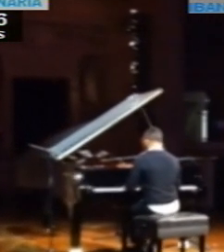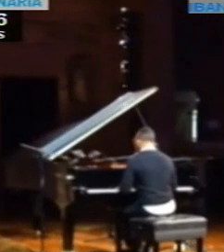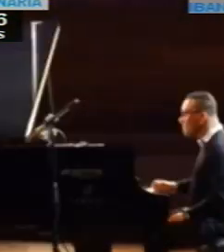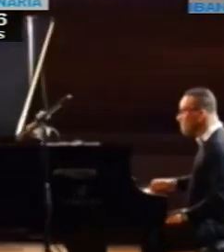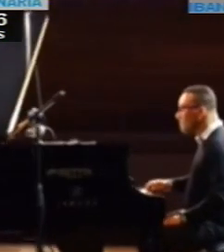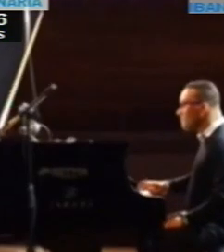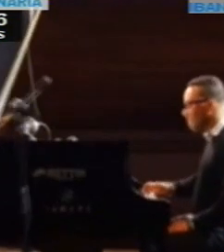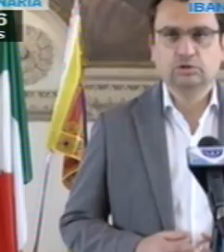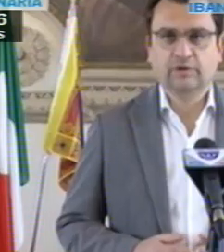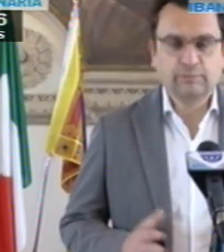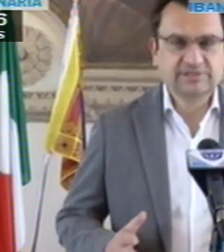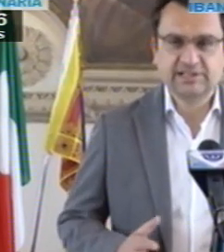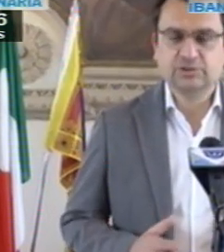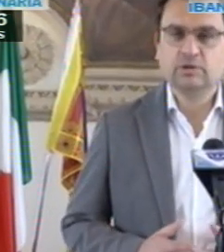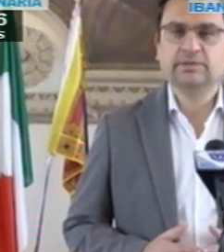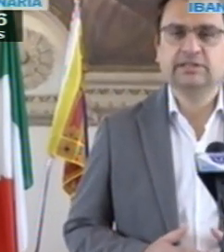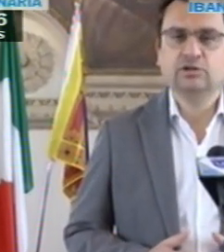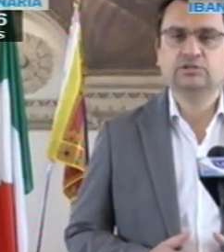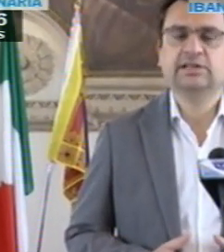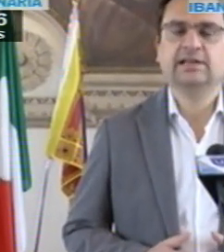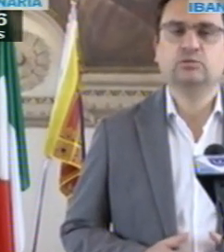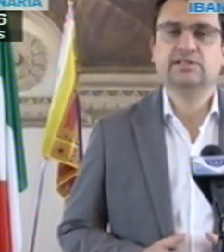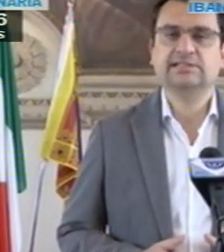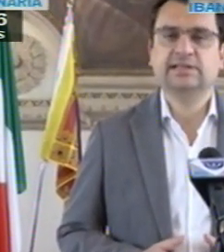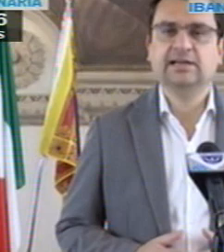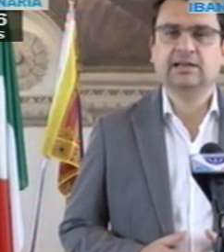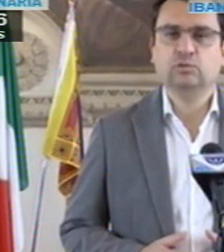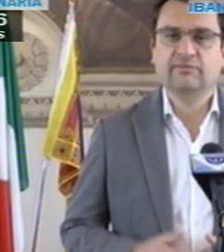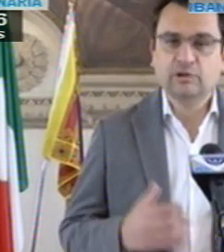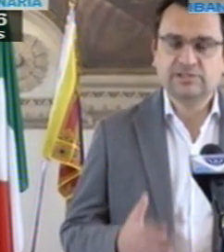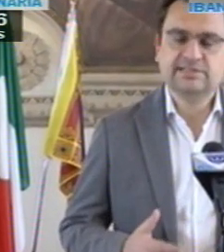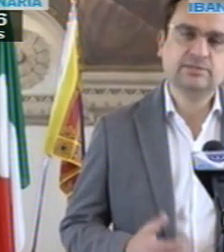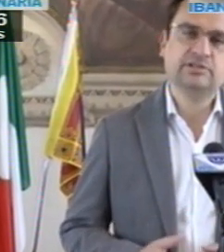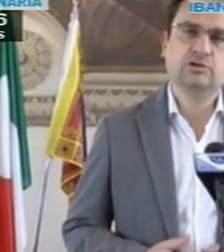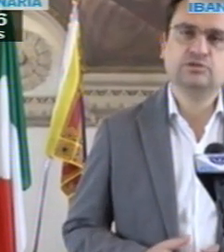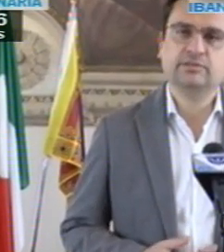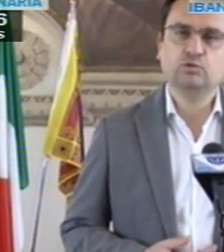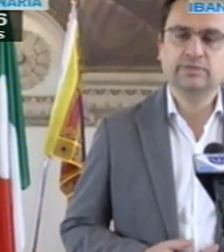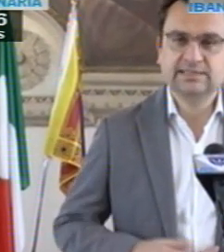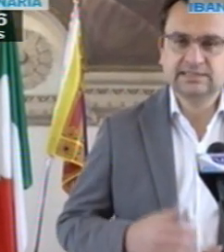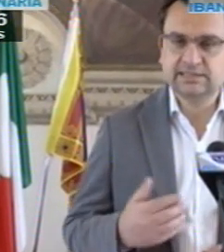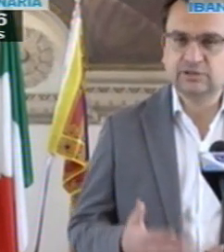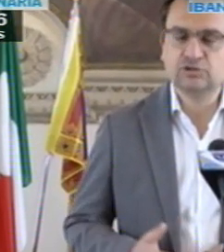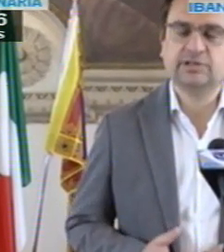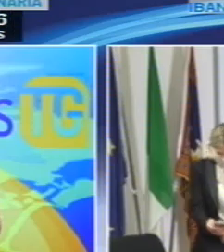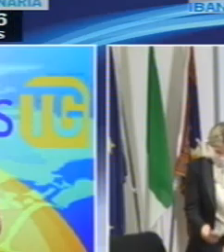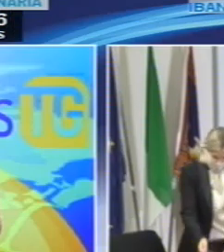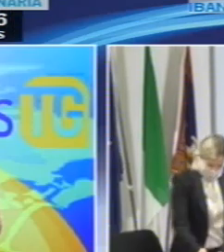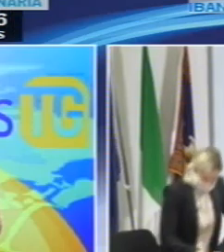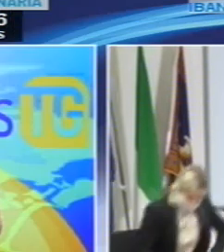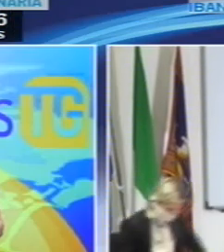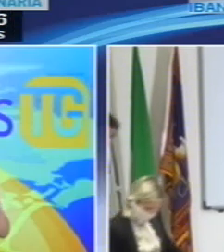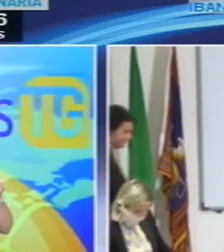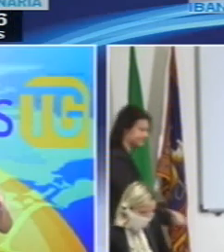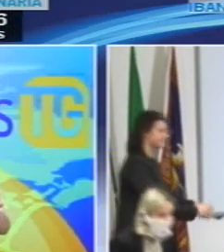la promozione turistica. Dovremmo pensare sicuramente in ottica turistica ad una valorizzazione dei nostri monumenti e delle nostre